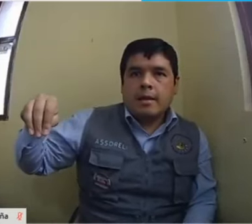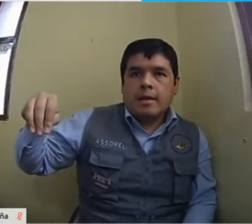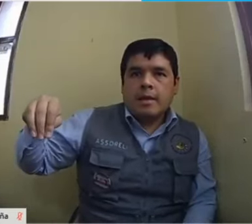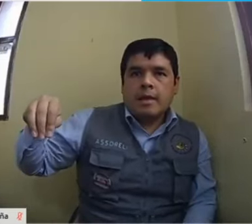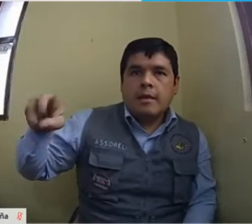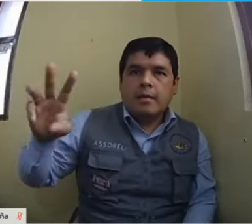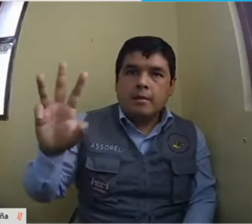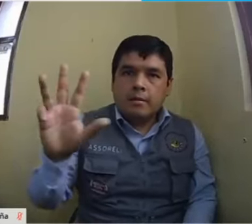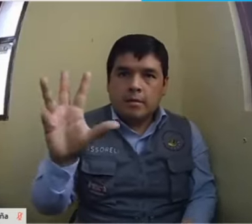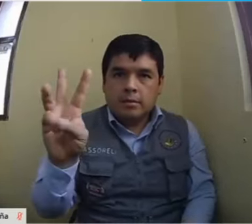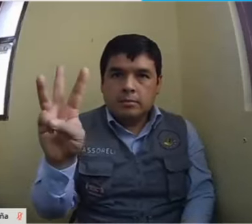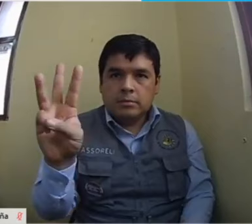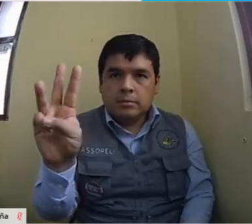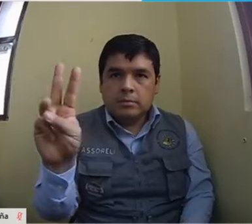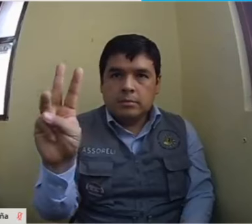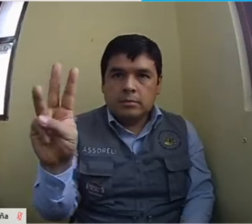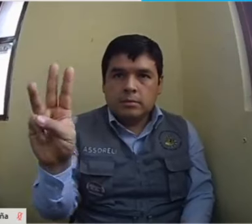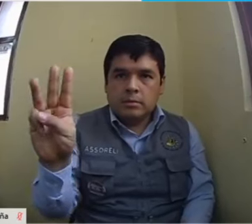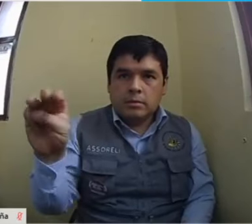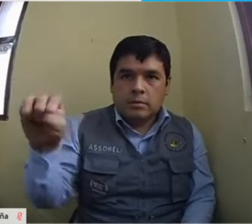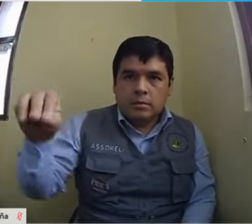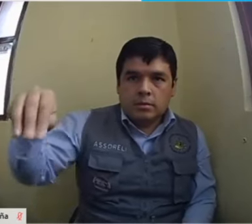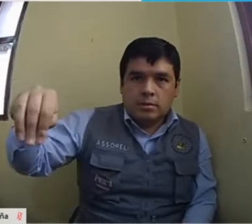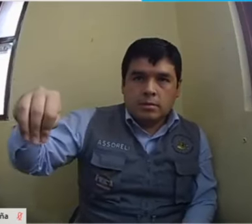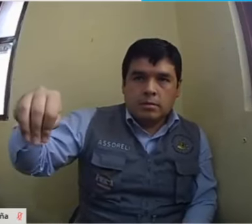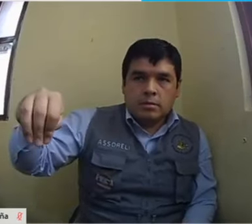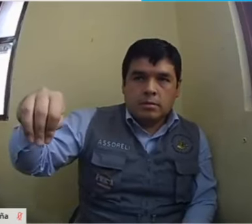El índice, el medio y el anular, abajo.